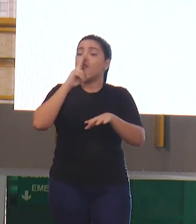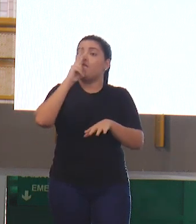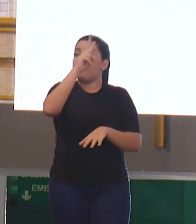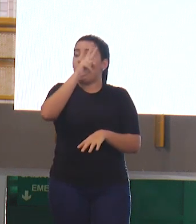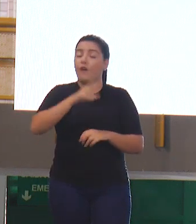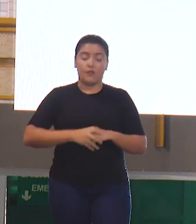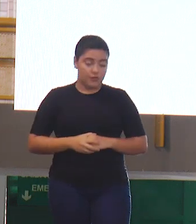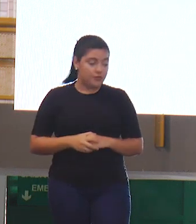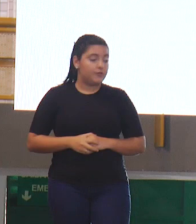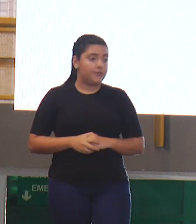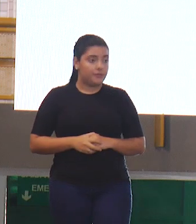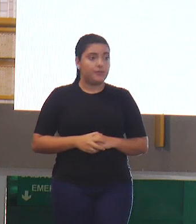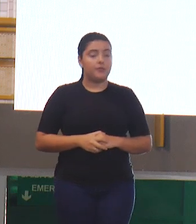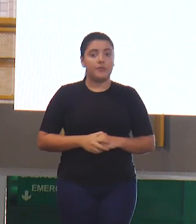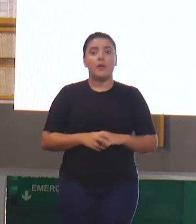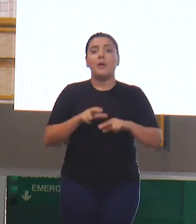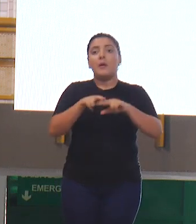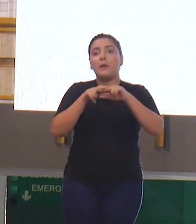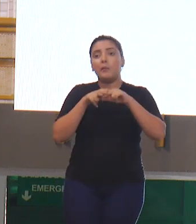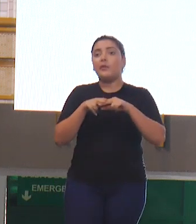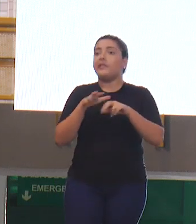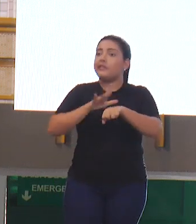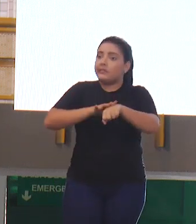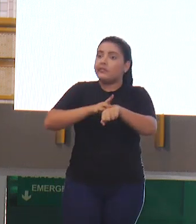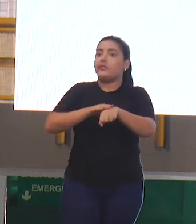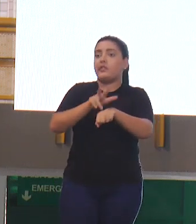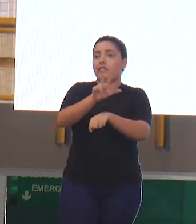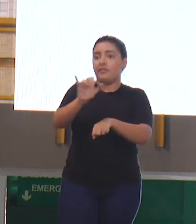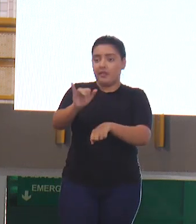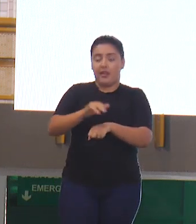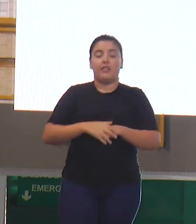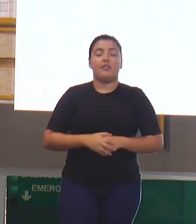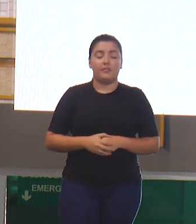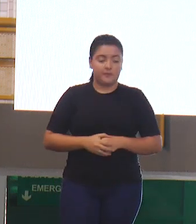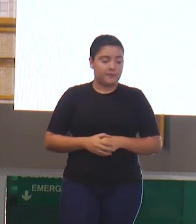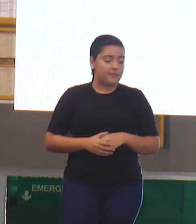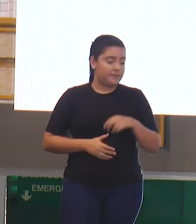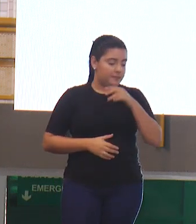Causando então quê? Uma certa esterilidade temporária.